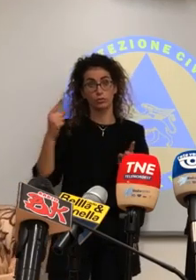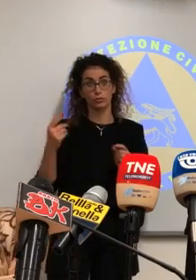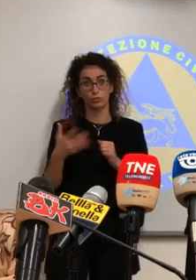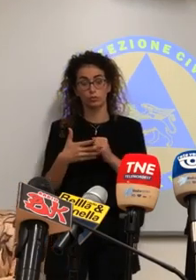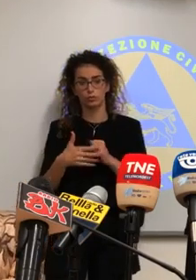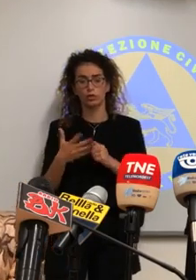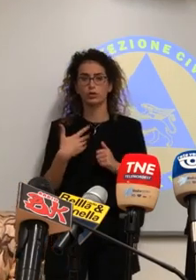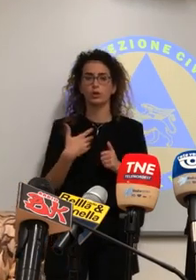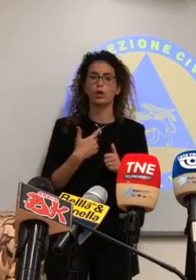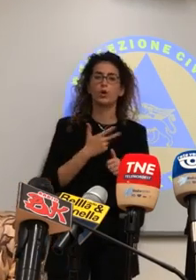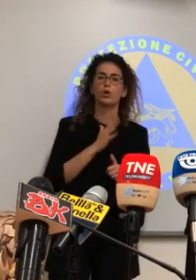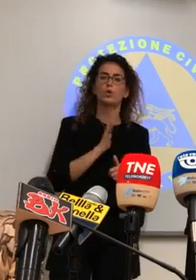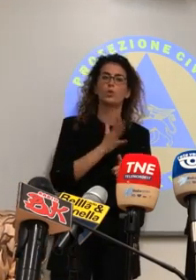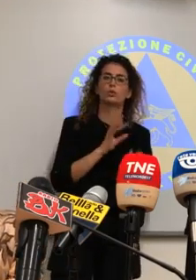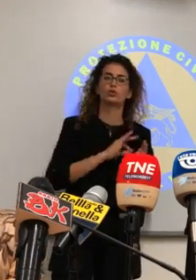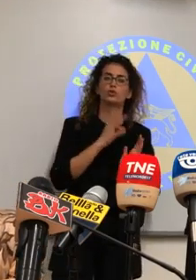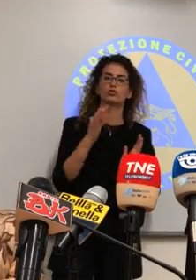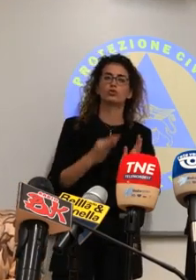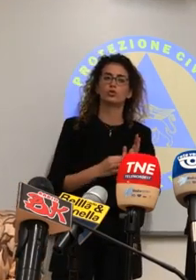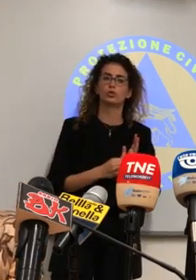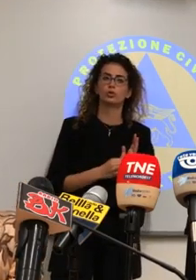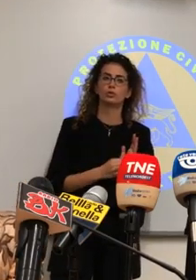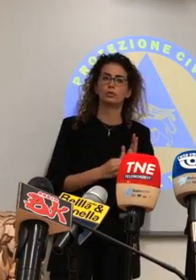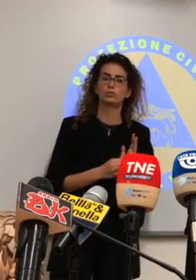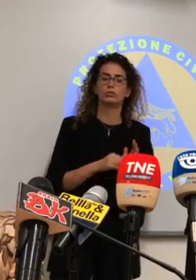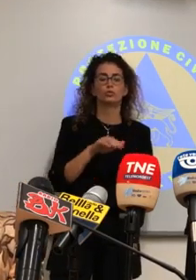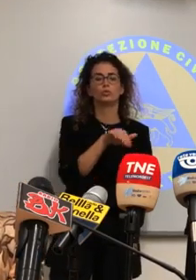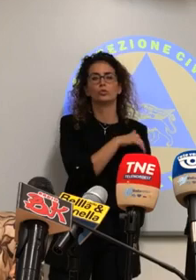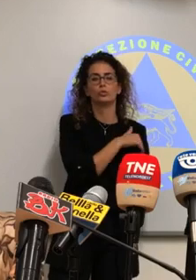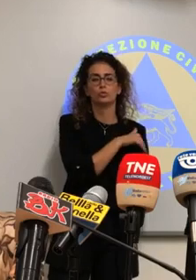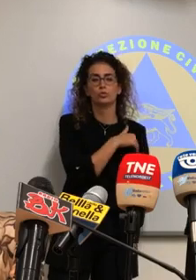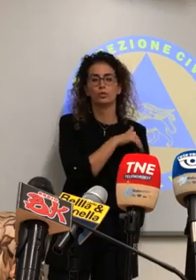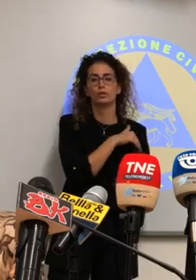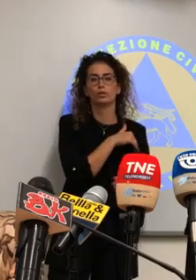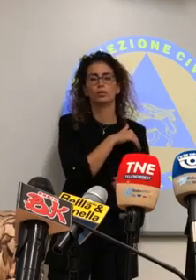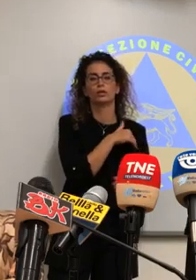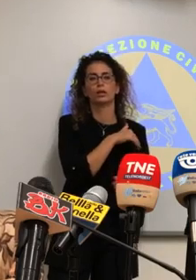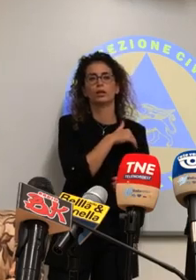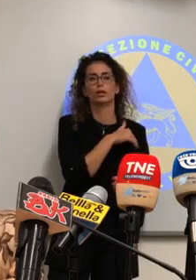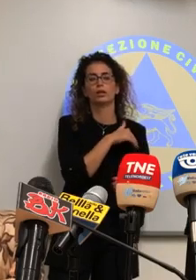cadenza quindicinale, quindi gli stessi studenti ogni 15 giorni fanno